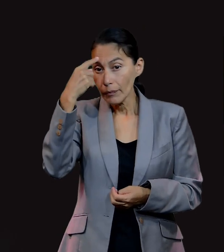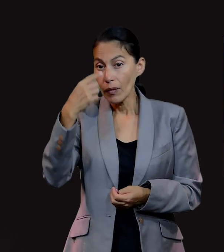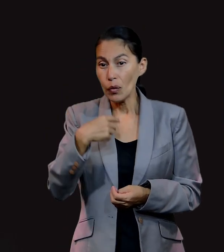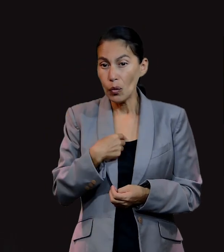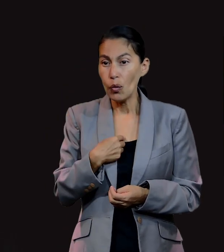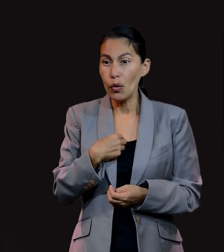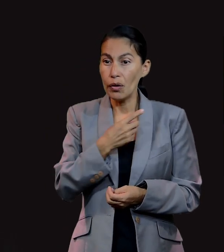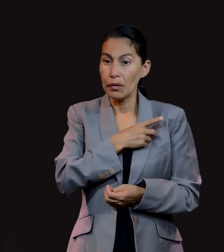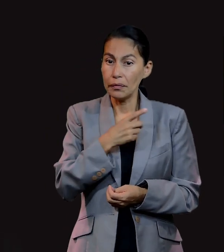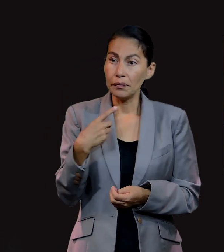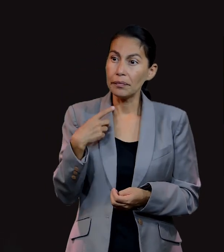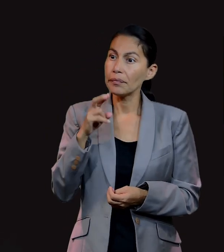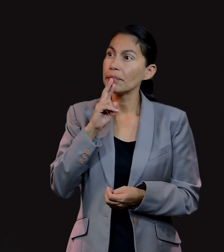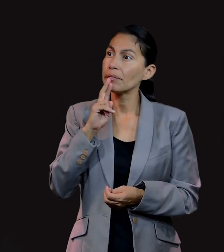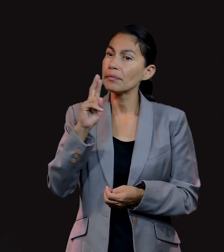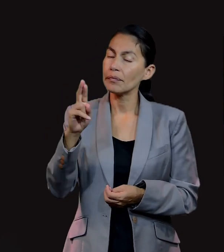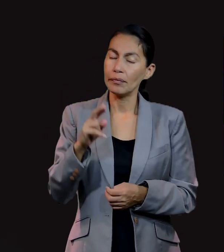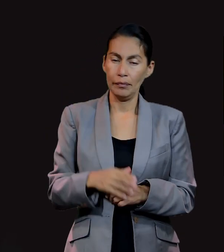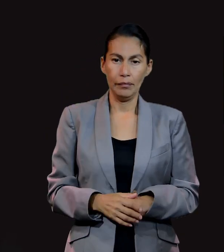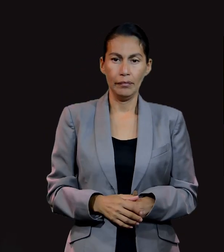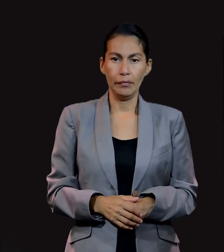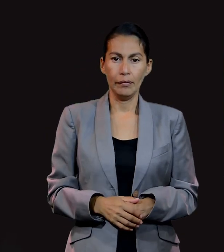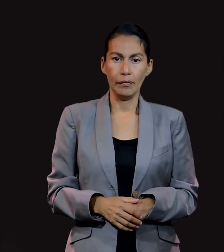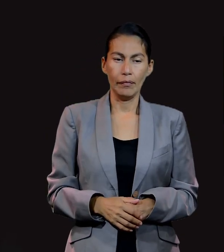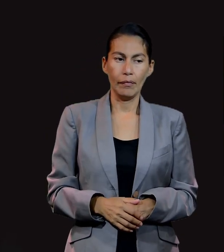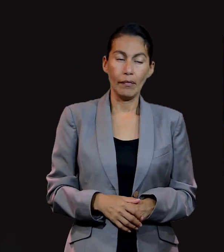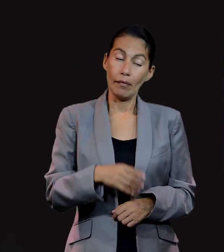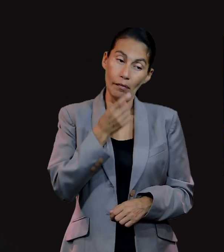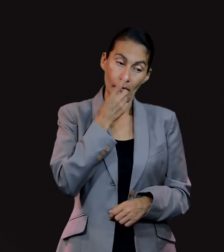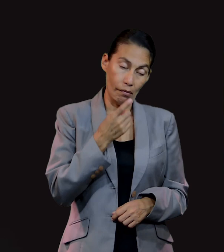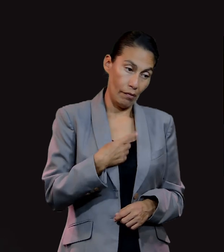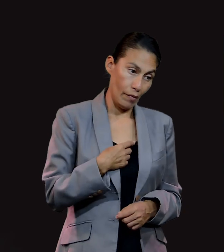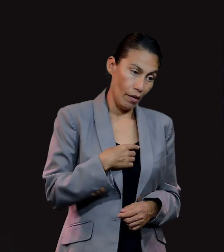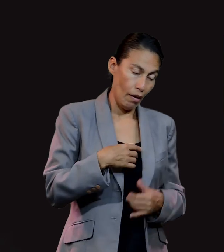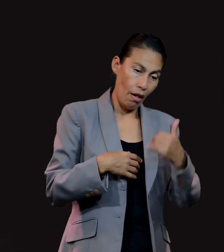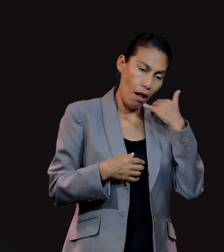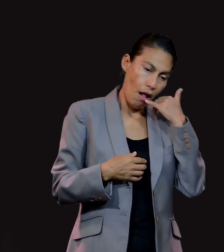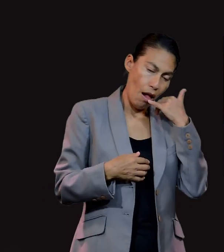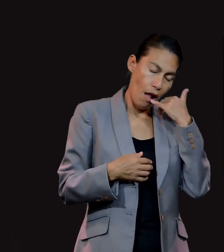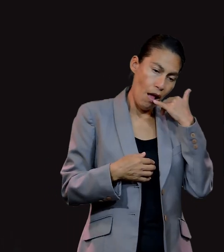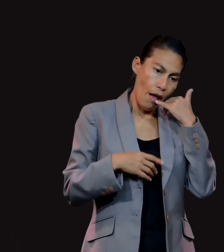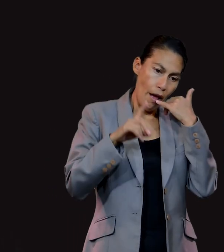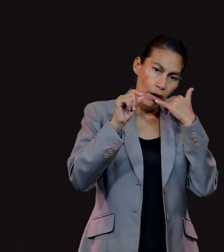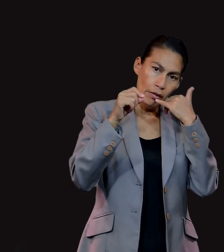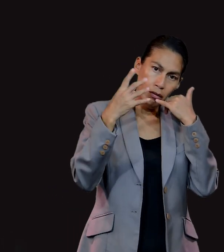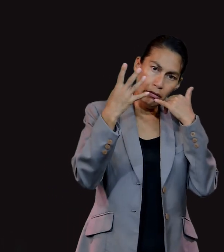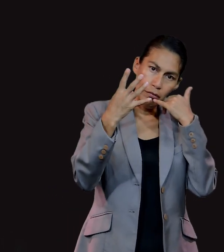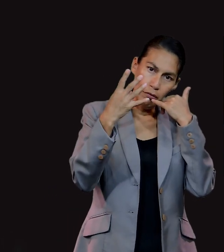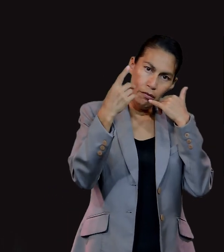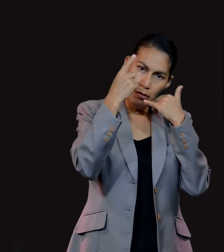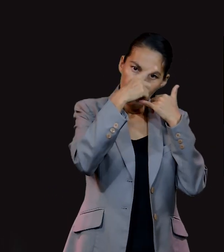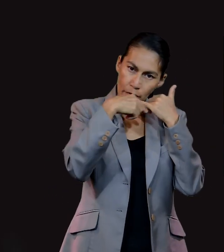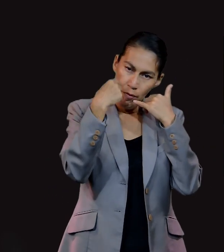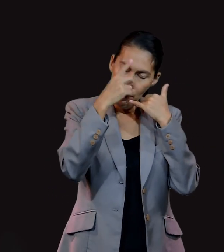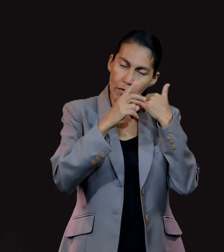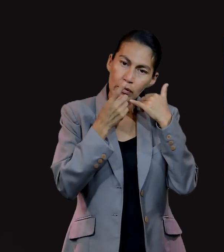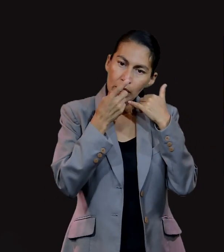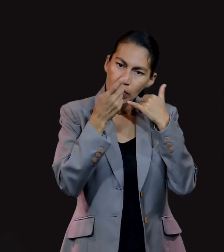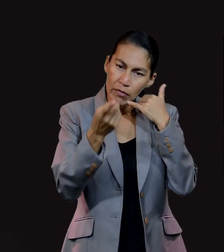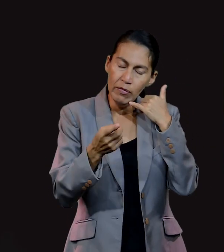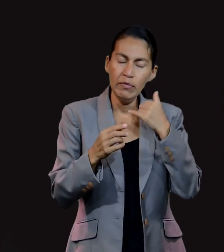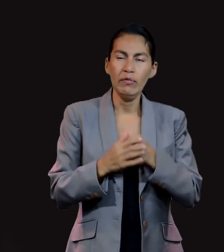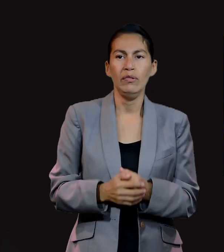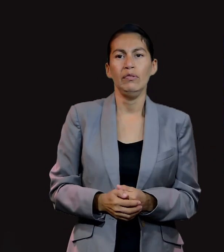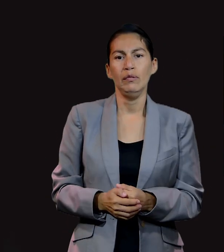horas para responder a esa oportunidad me dijeron tener 24 horas para que te decidas así es que